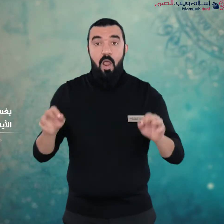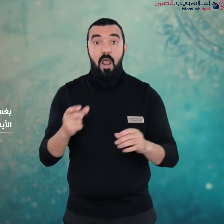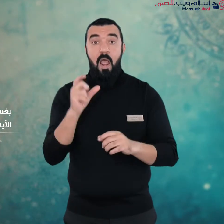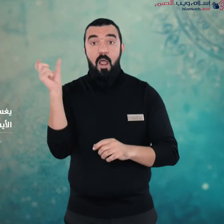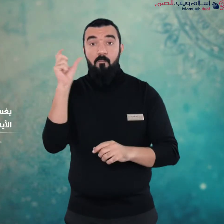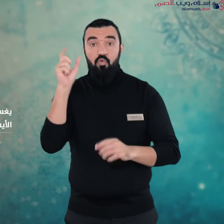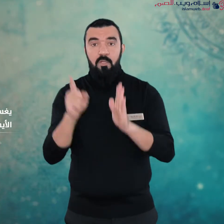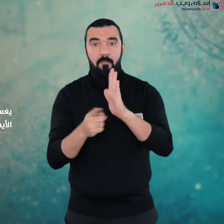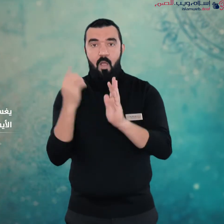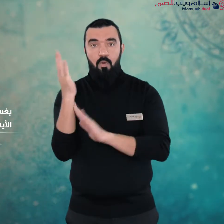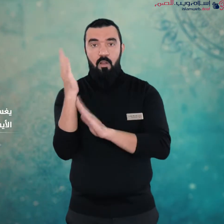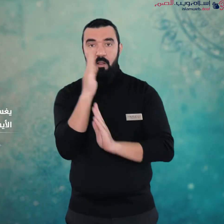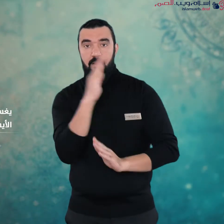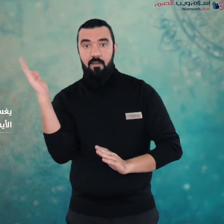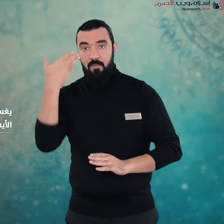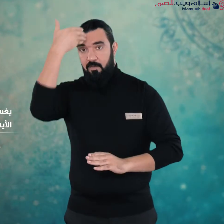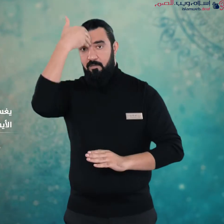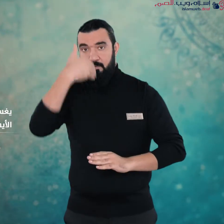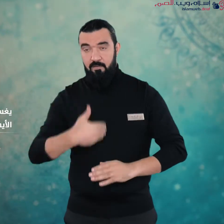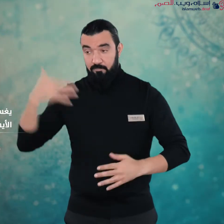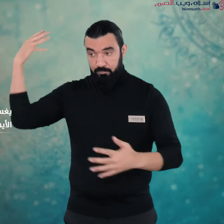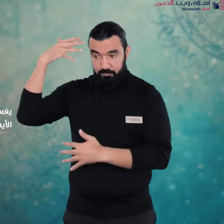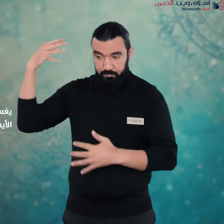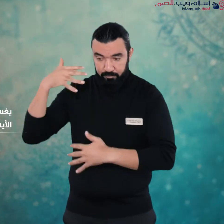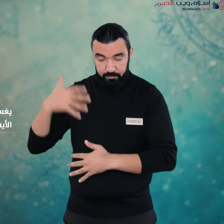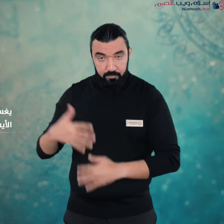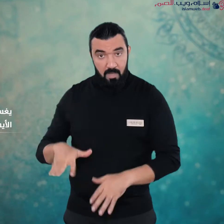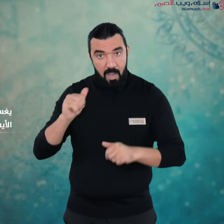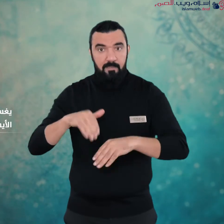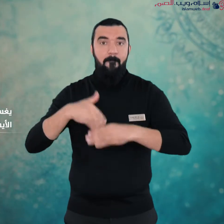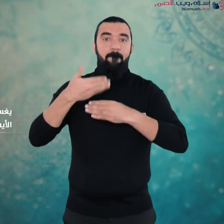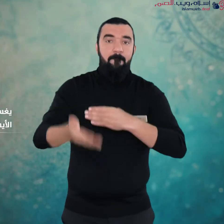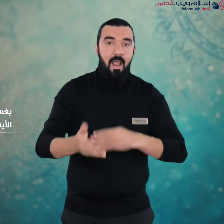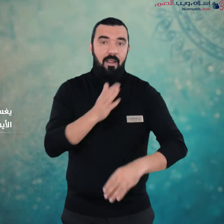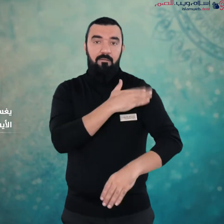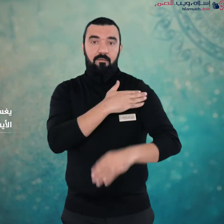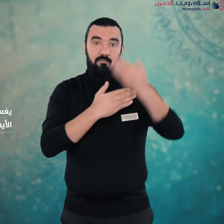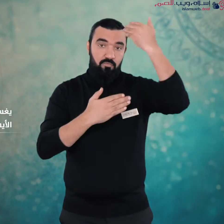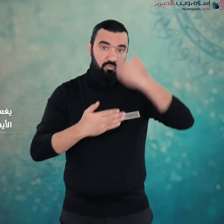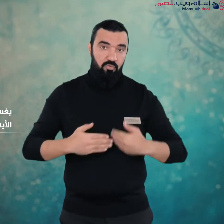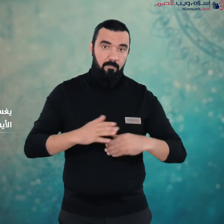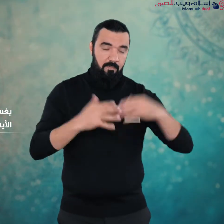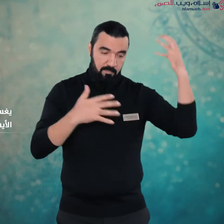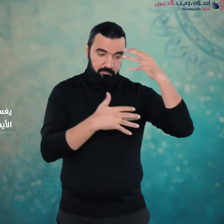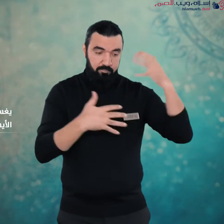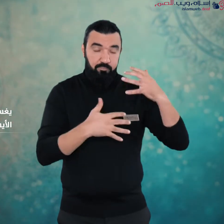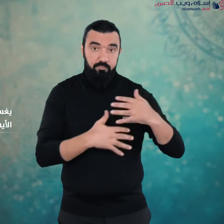الأيمن ثم الأيسر مع إمرار اليد مع صب الماء